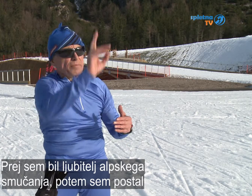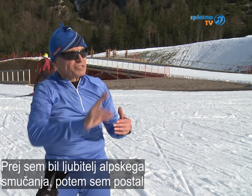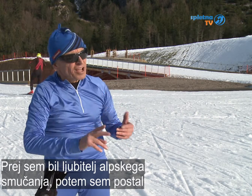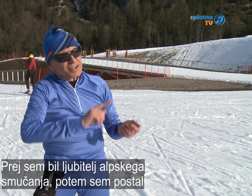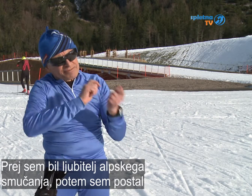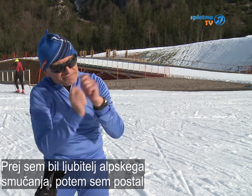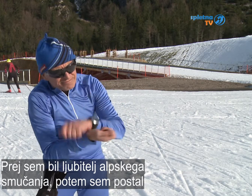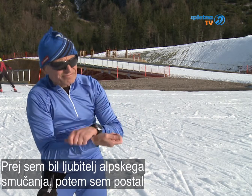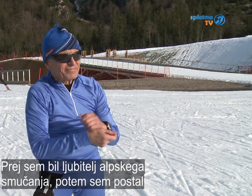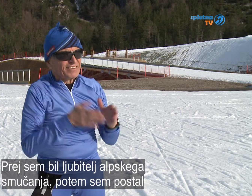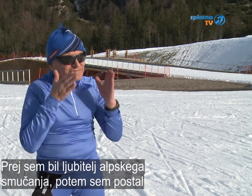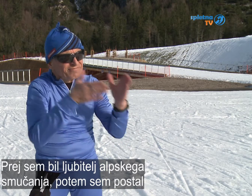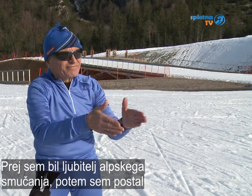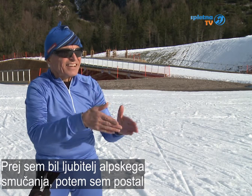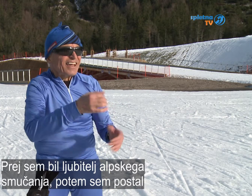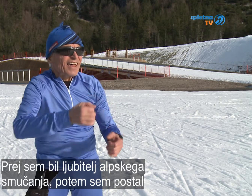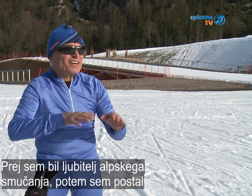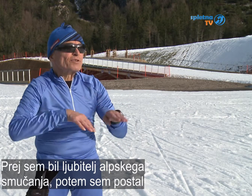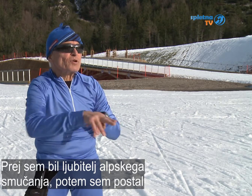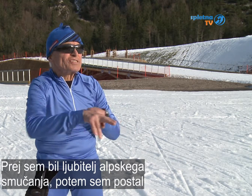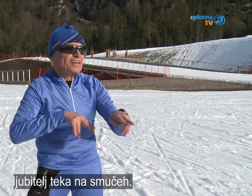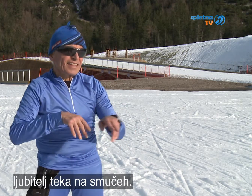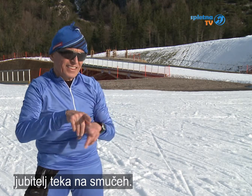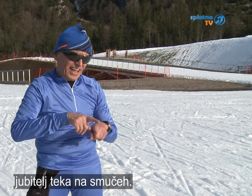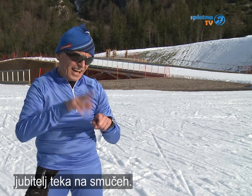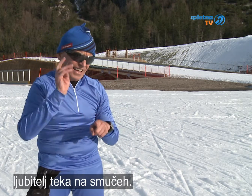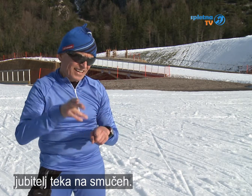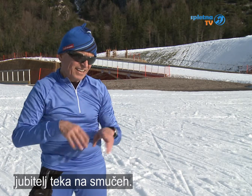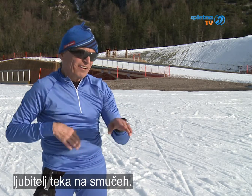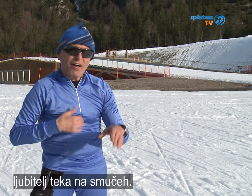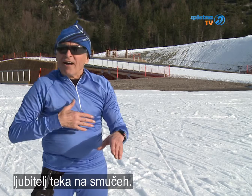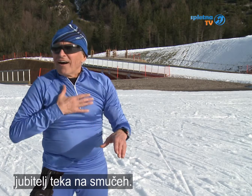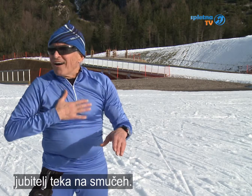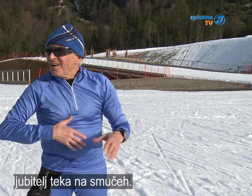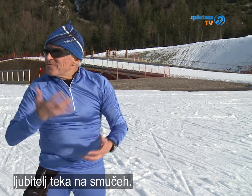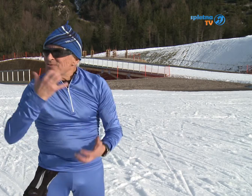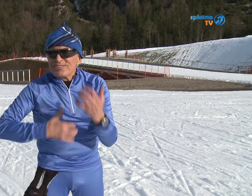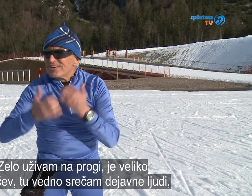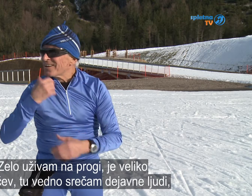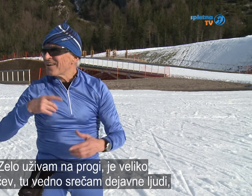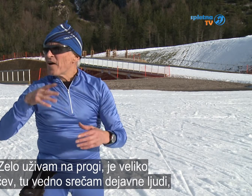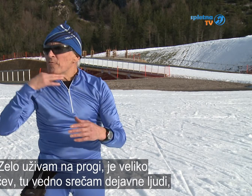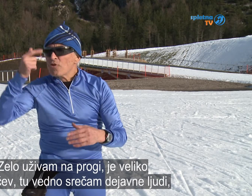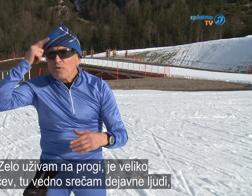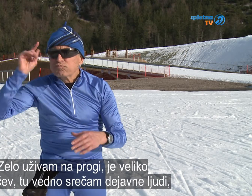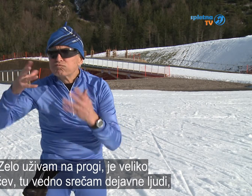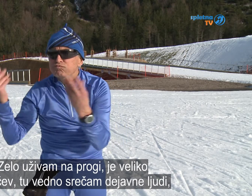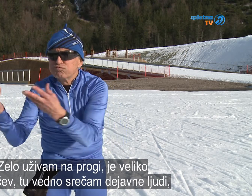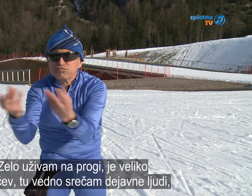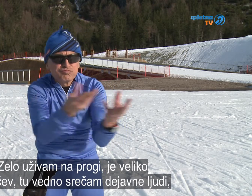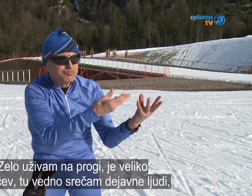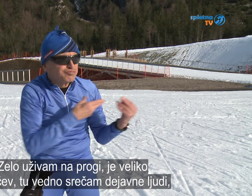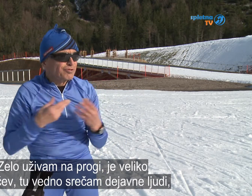športom. Prej pa sem zelo rad odsmučal alpsko smučanje, potem pa od takrat naprej, ko sem probal, pa sem